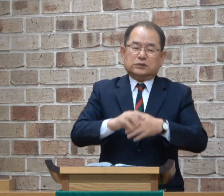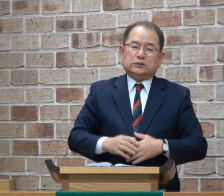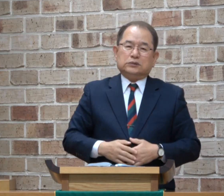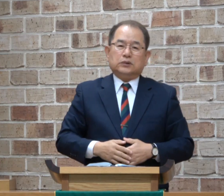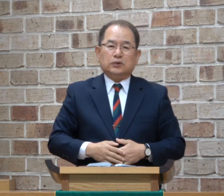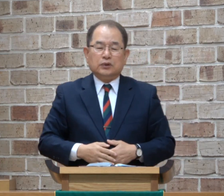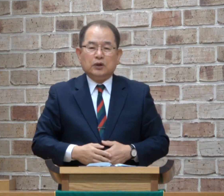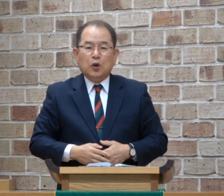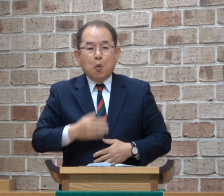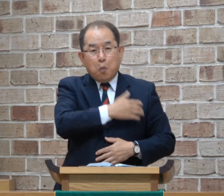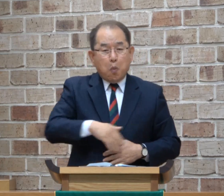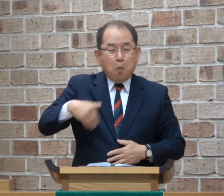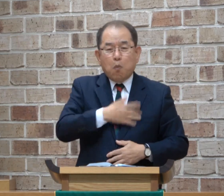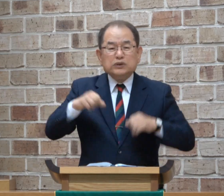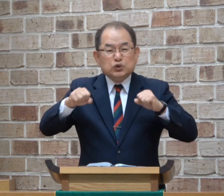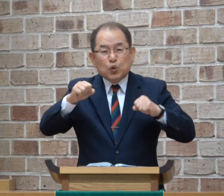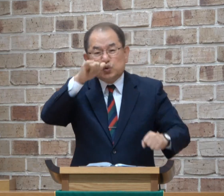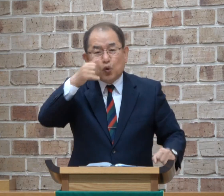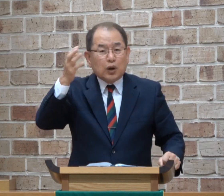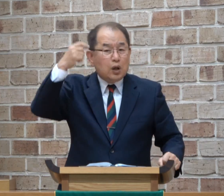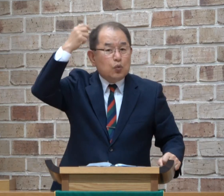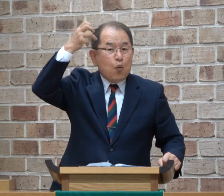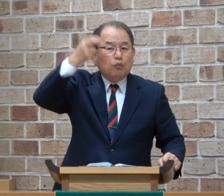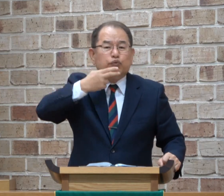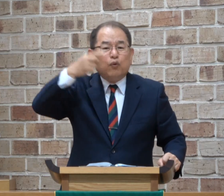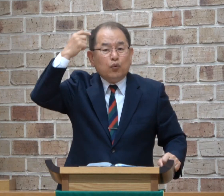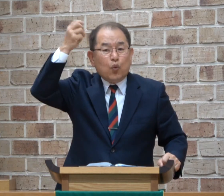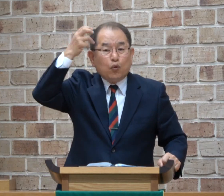몸은 살아있지만 영혼이 없는,